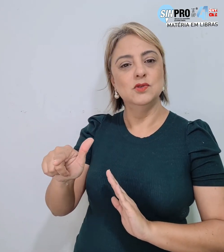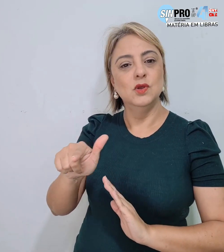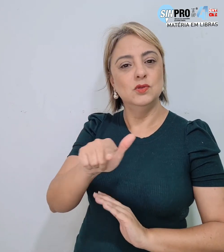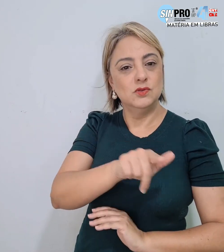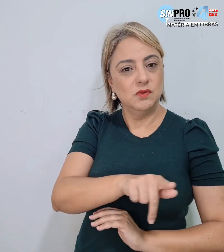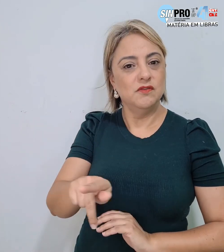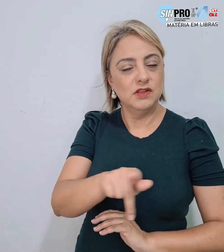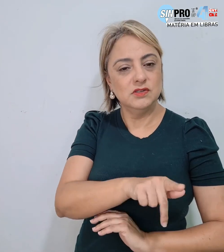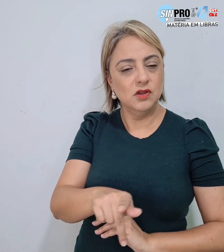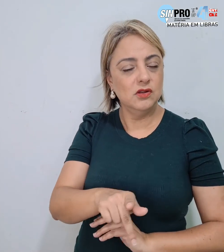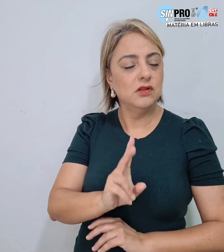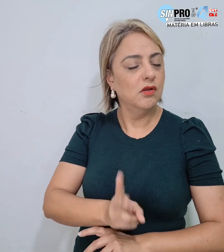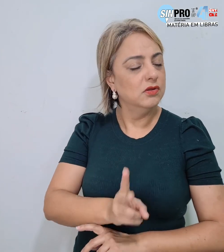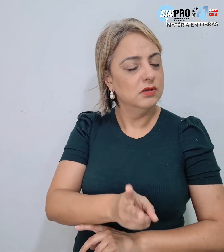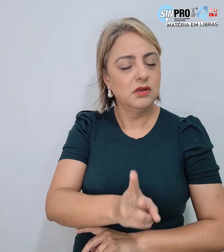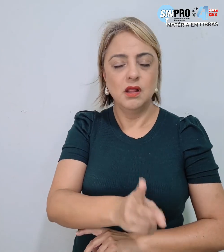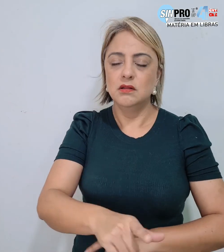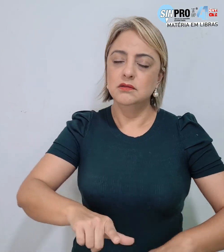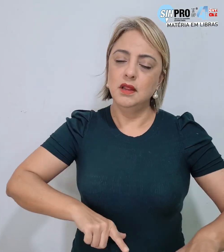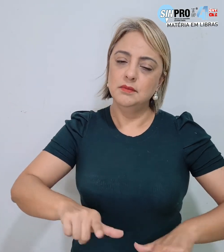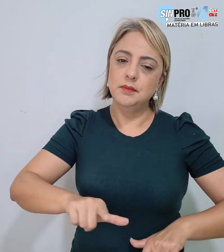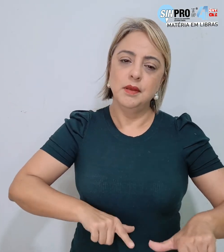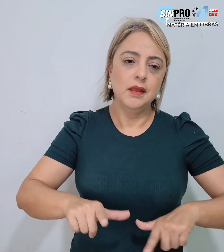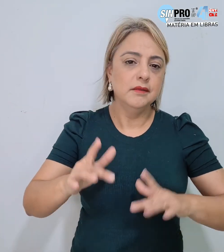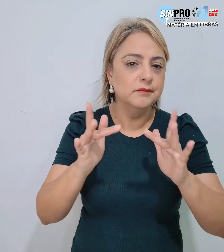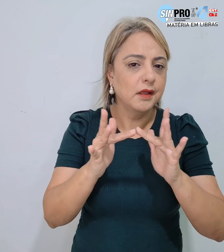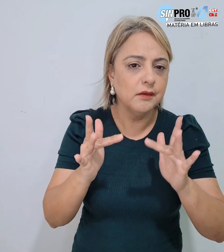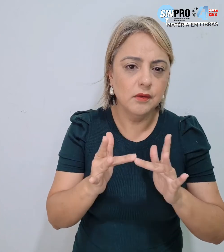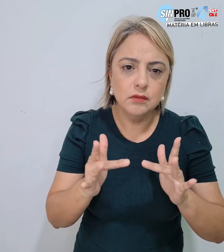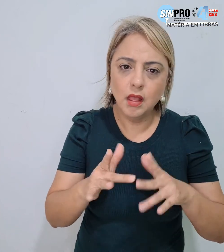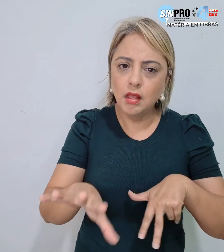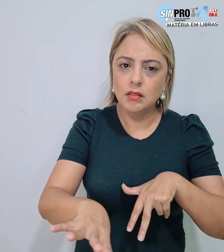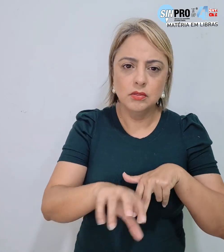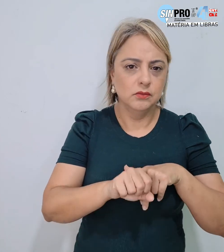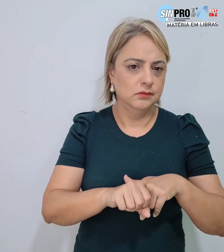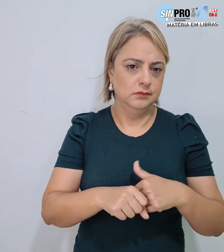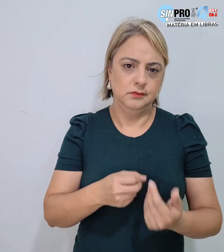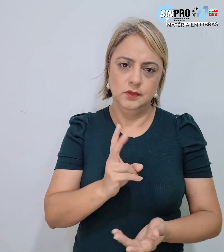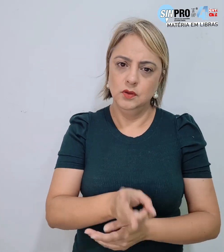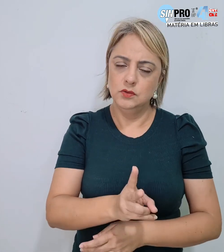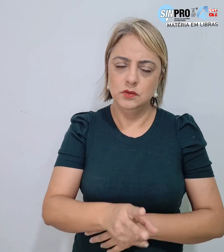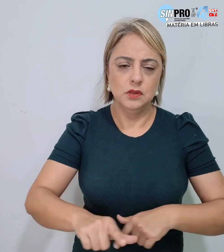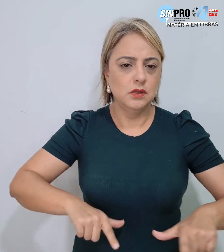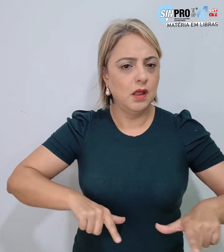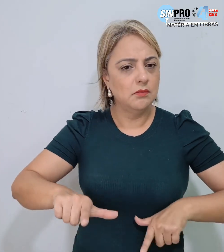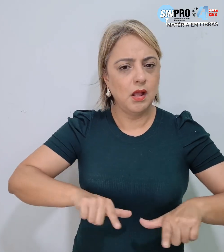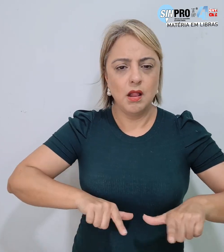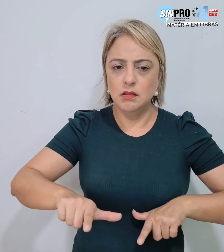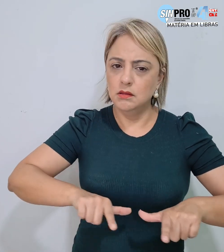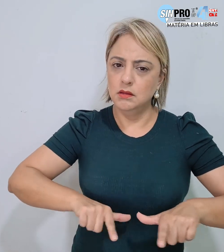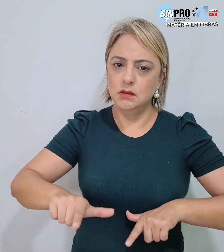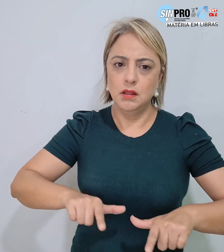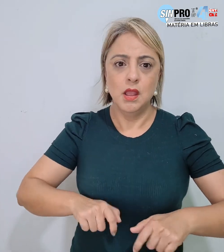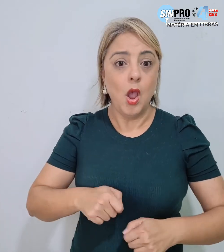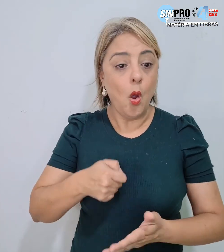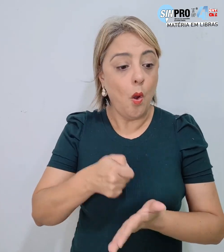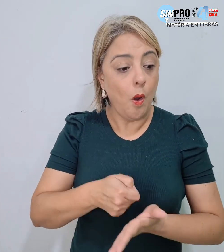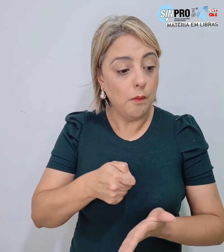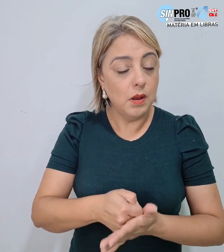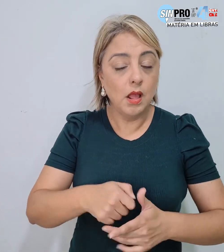professores o que tiveram contato com ele Olá continuam sendo obrigados